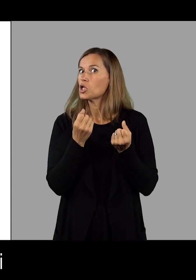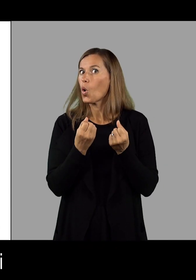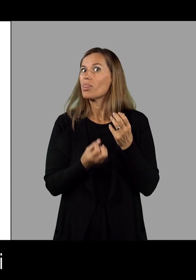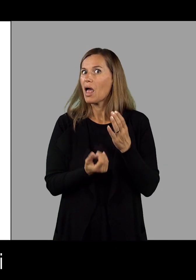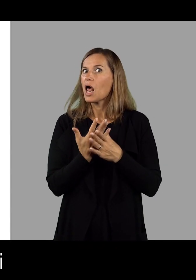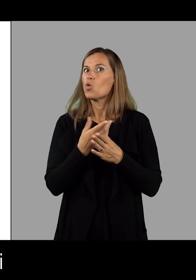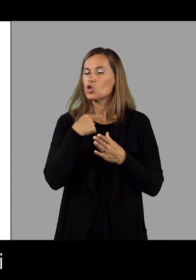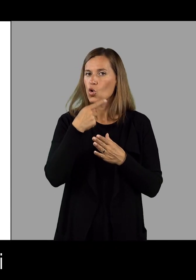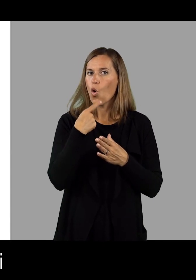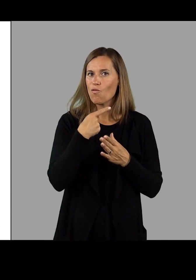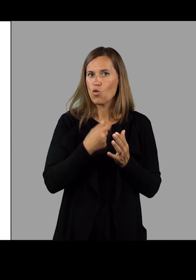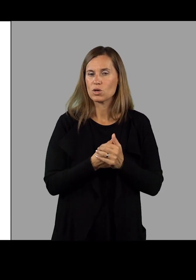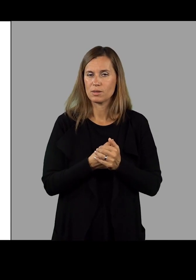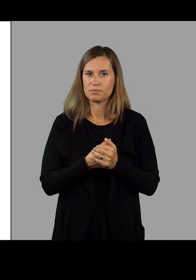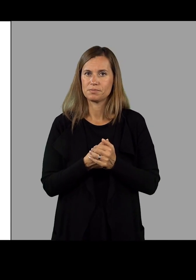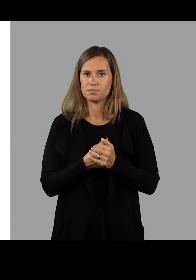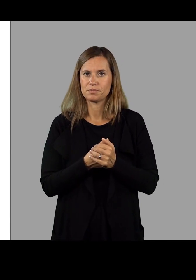naraven govor.